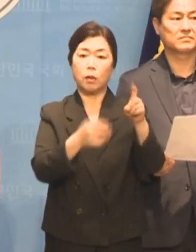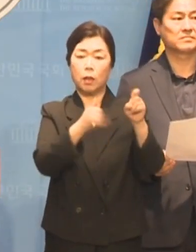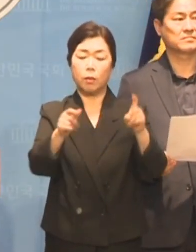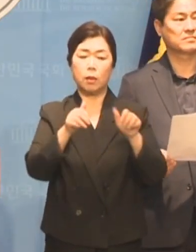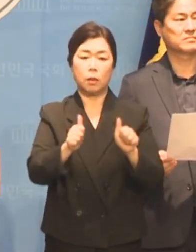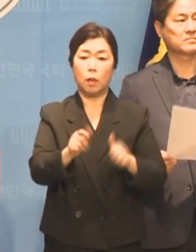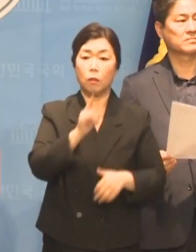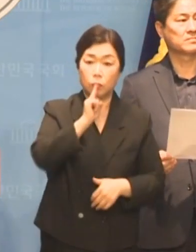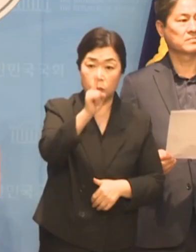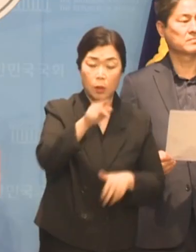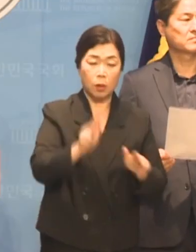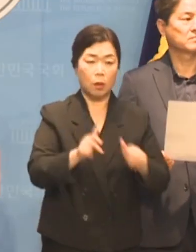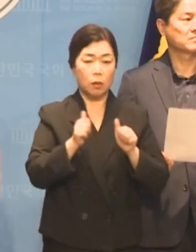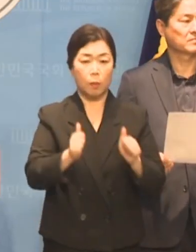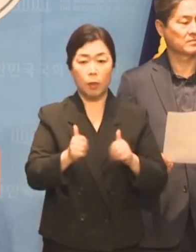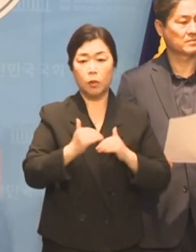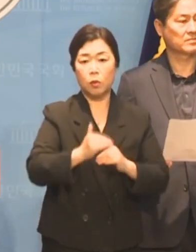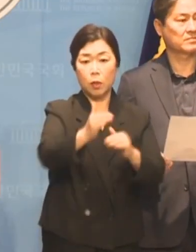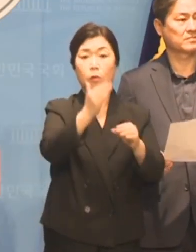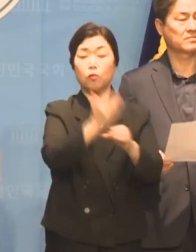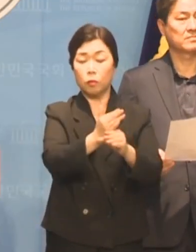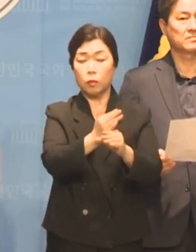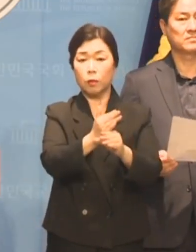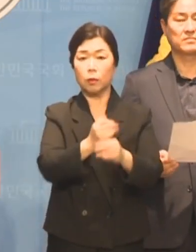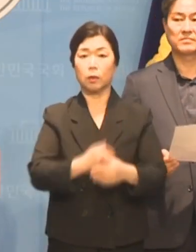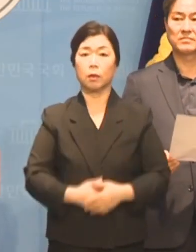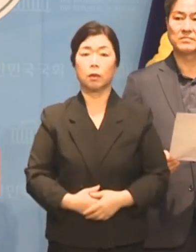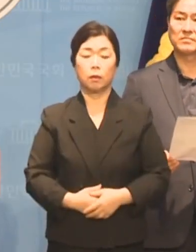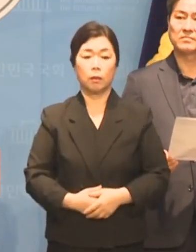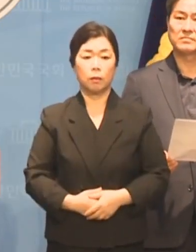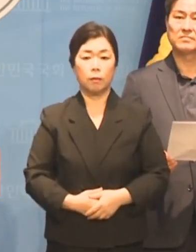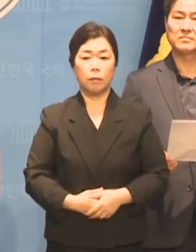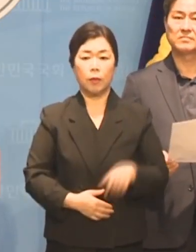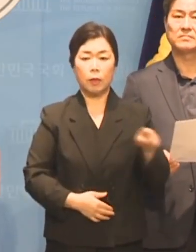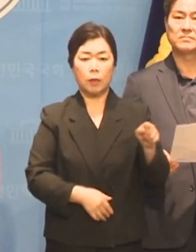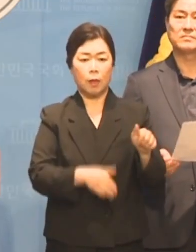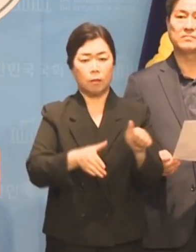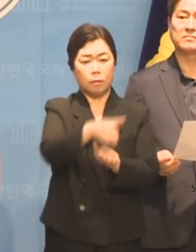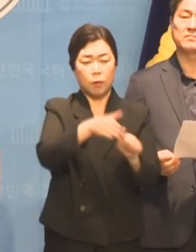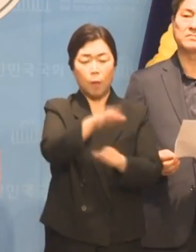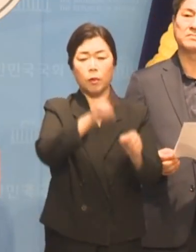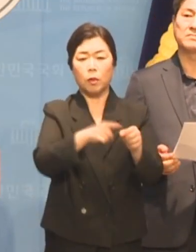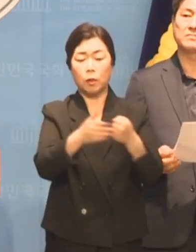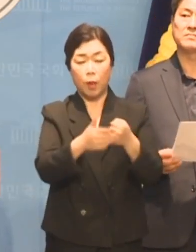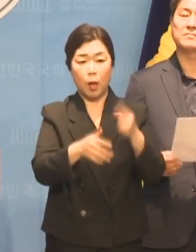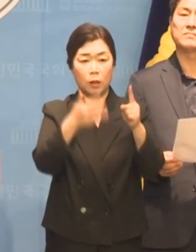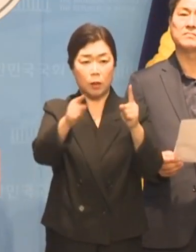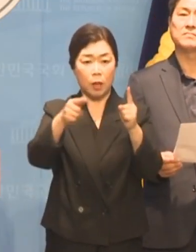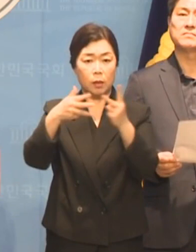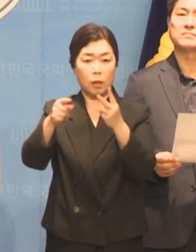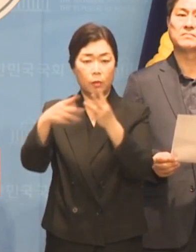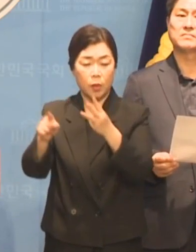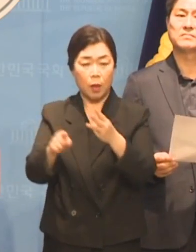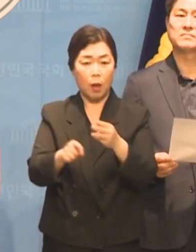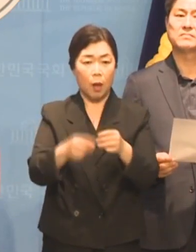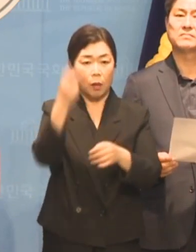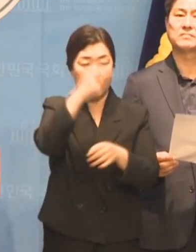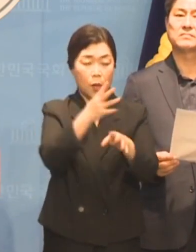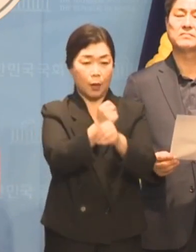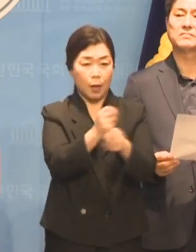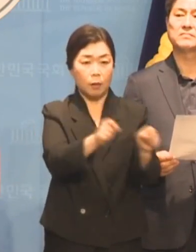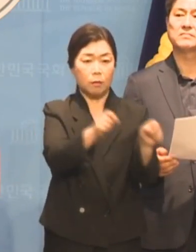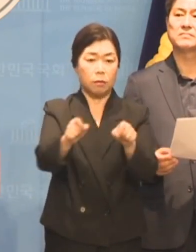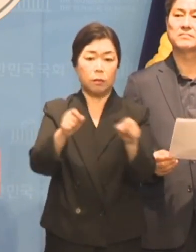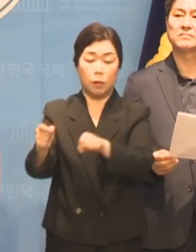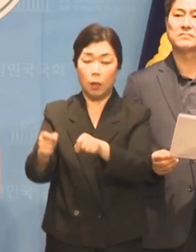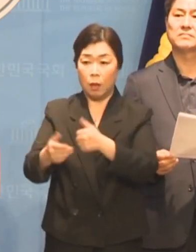현재 재판 절차까지 진행 중입니다. 정해진 답을 내기 위해 세 차례나 조사 기간을 연장했을 뿐 아니라 협조하지